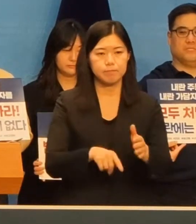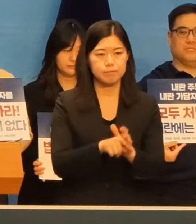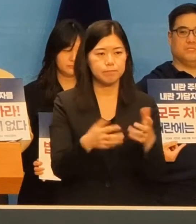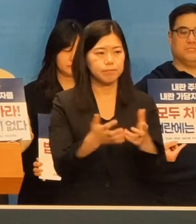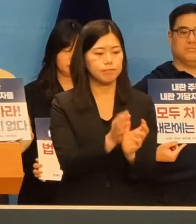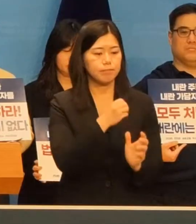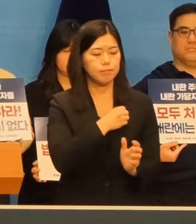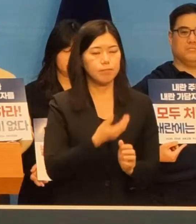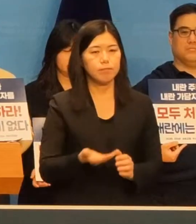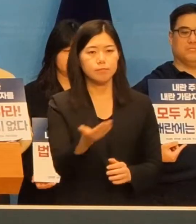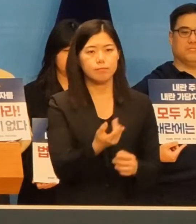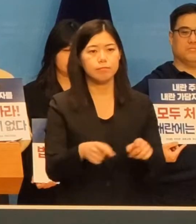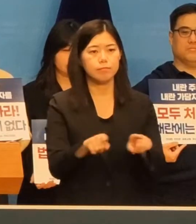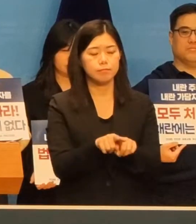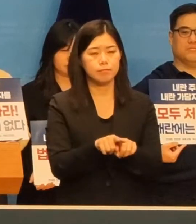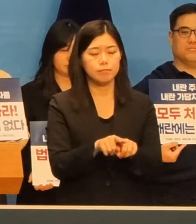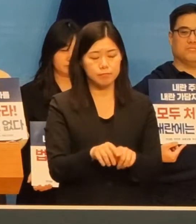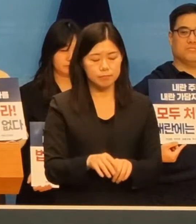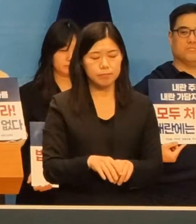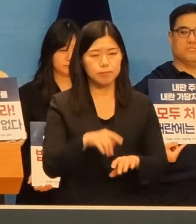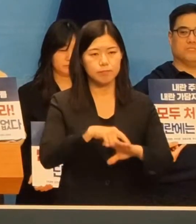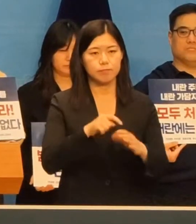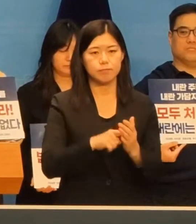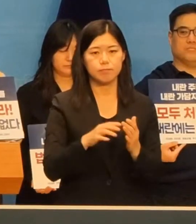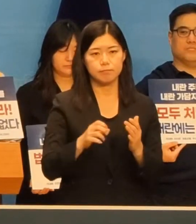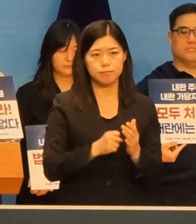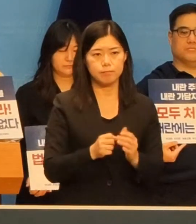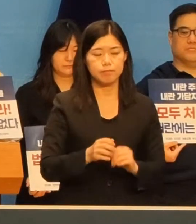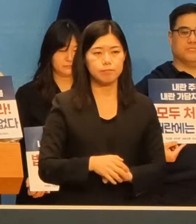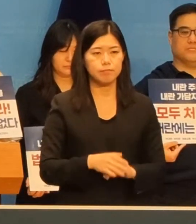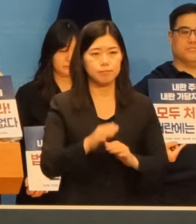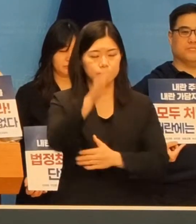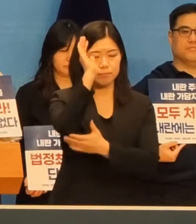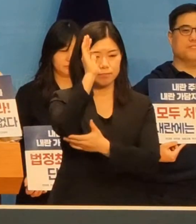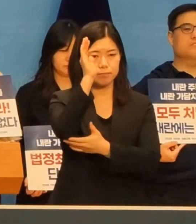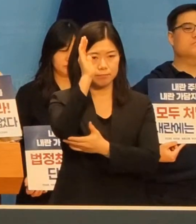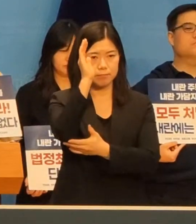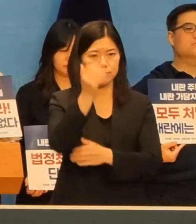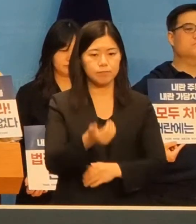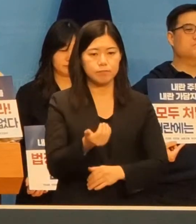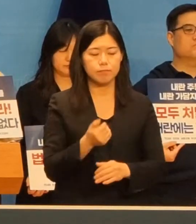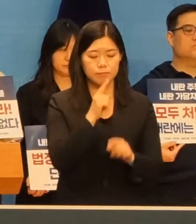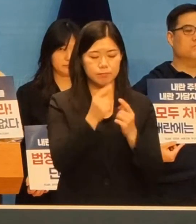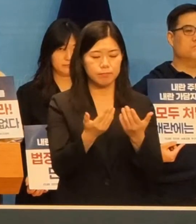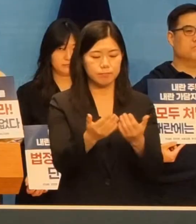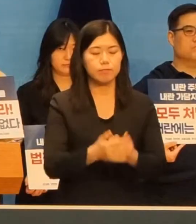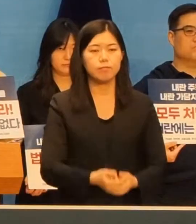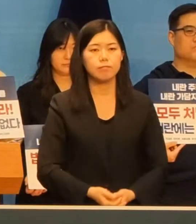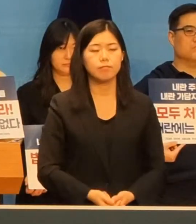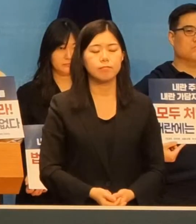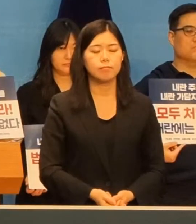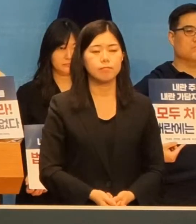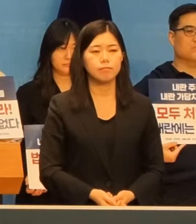당원들과 함께하는 마음으로 먼저 기자회견에 앞서 한 말씀 드리겠습니다.